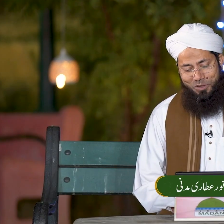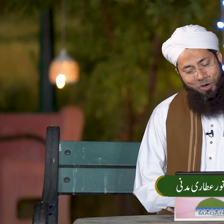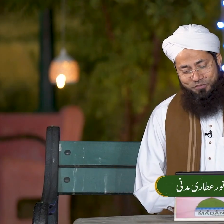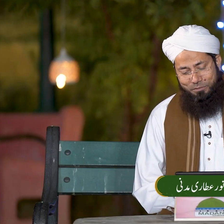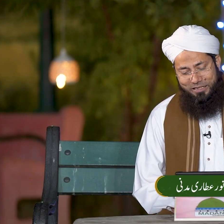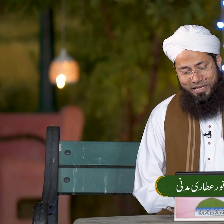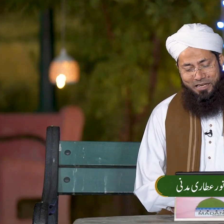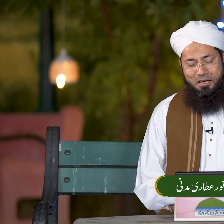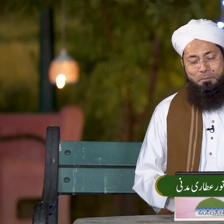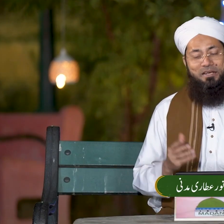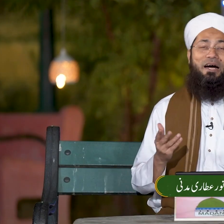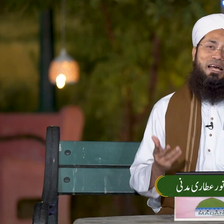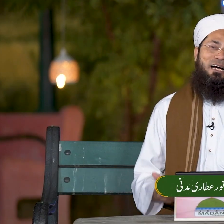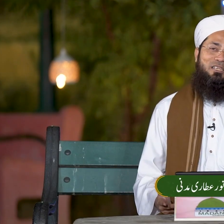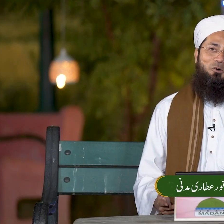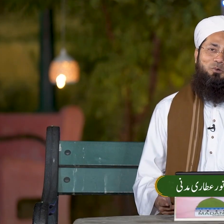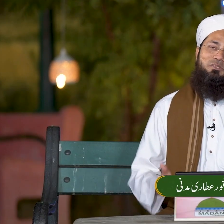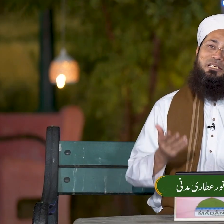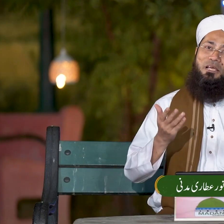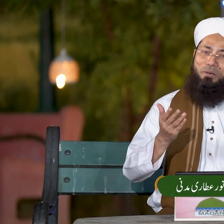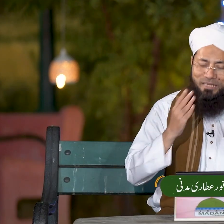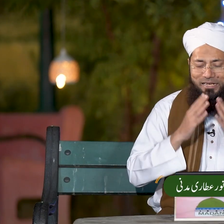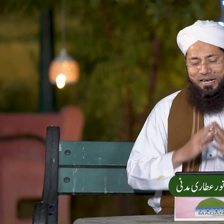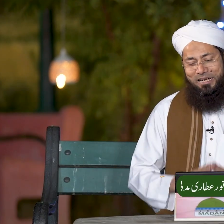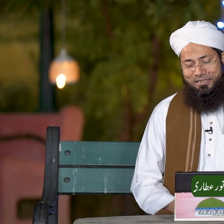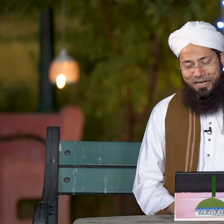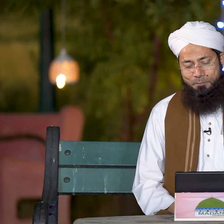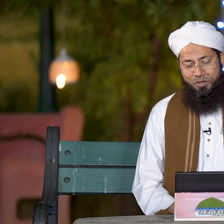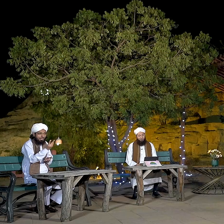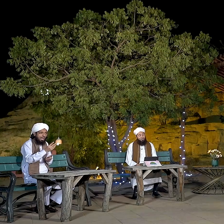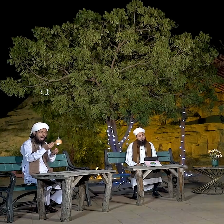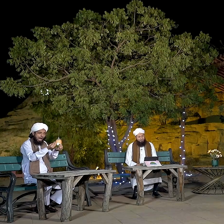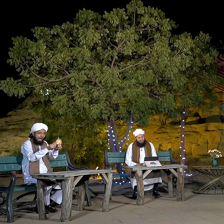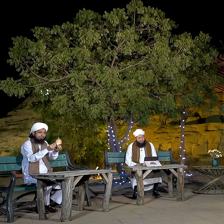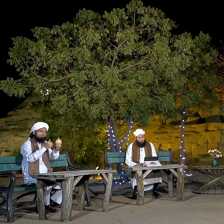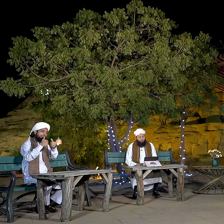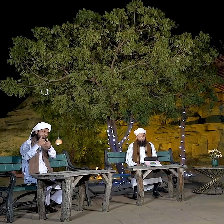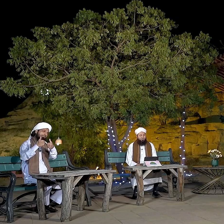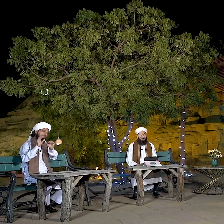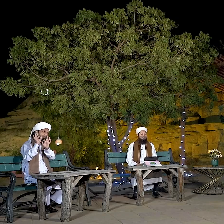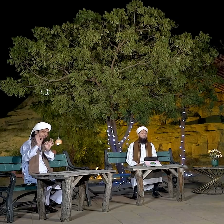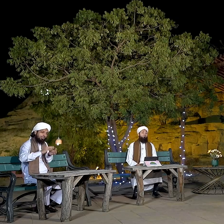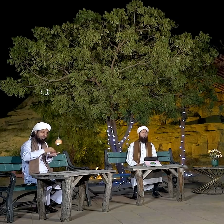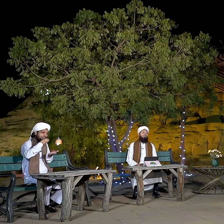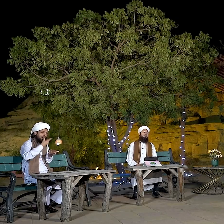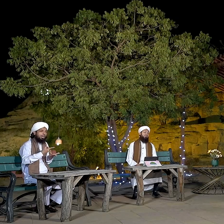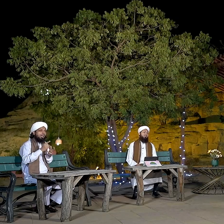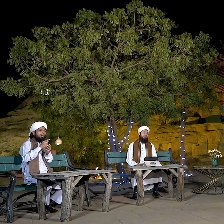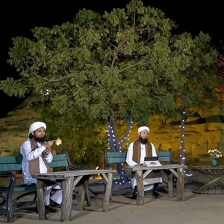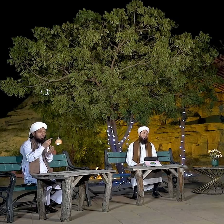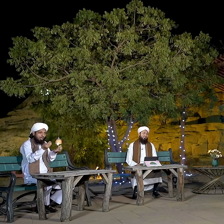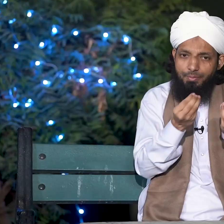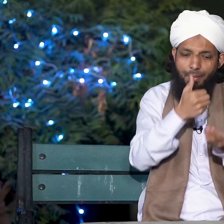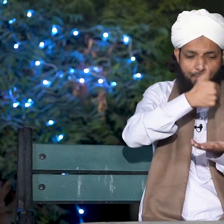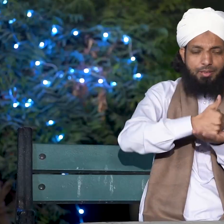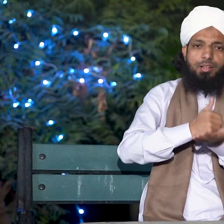کھاتے اور فرماتے میں کھانا کھاتا ہوں جیسے بندہ کھانا کھاتا ہے، اور بیٹھتا ہوں جیسے بندہ بیٹھا